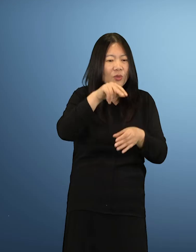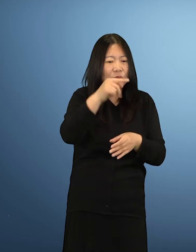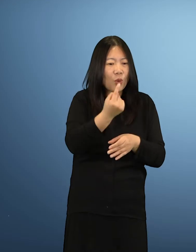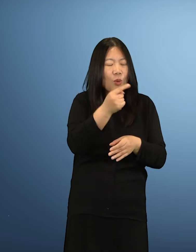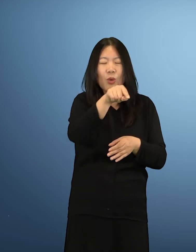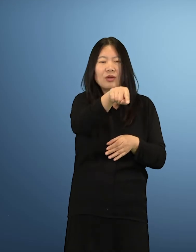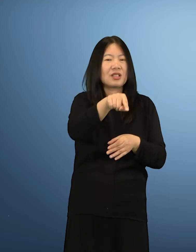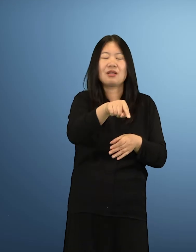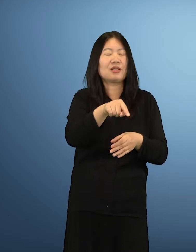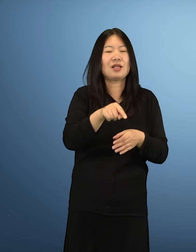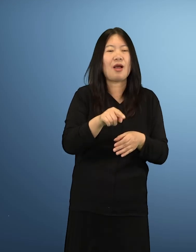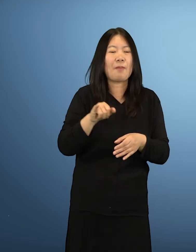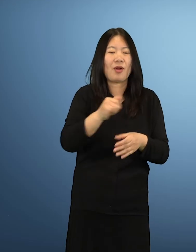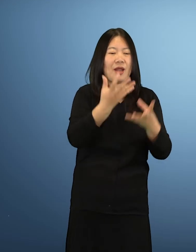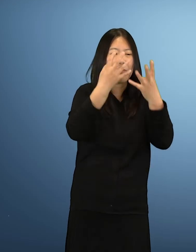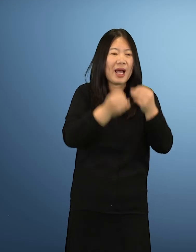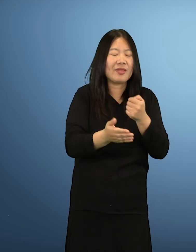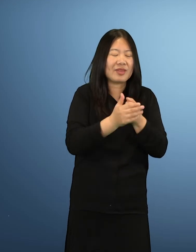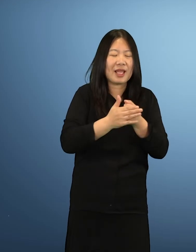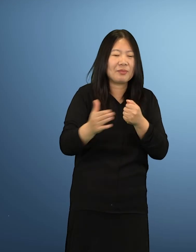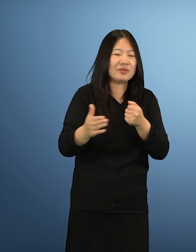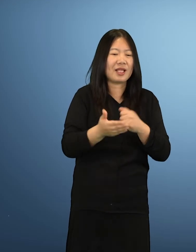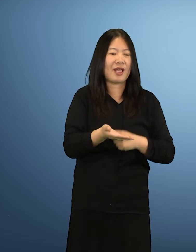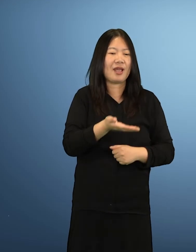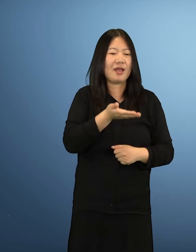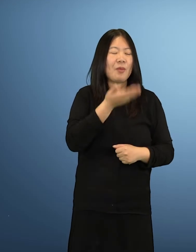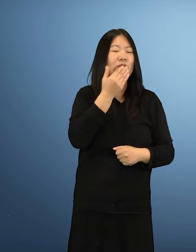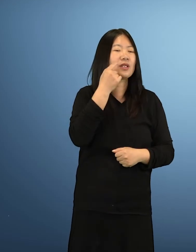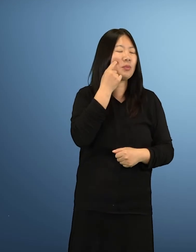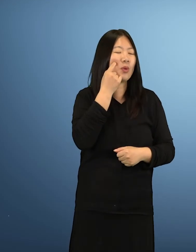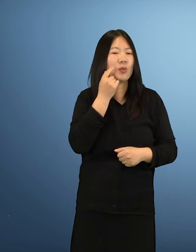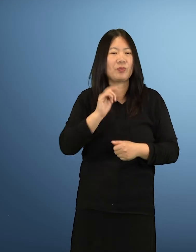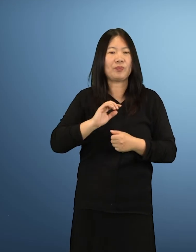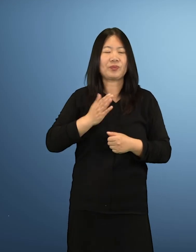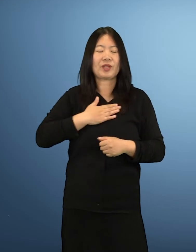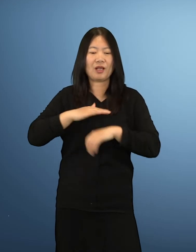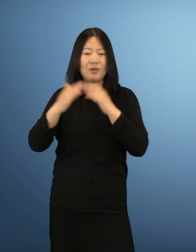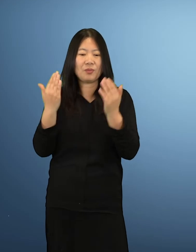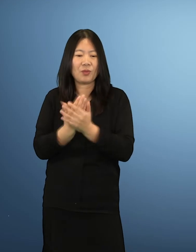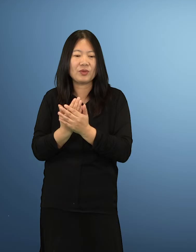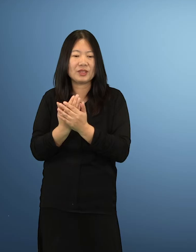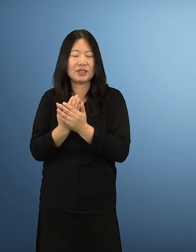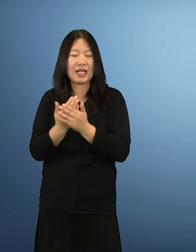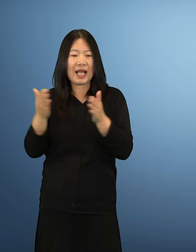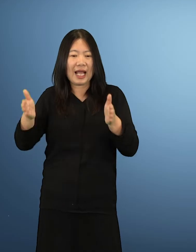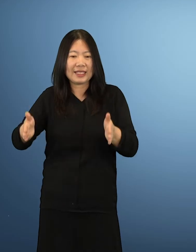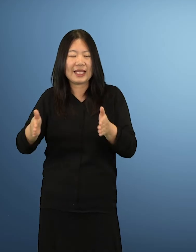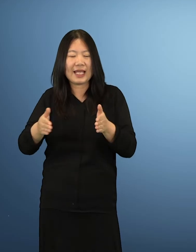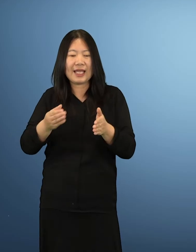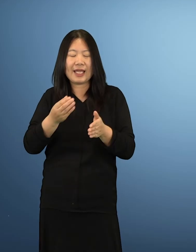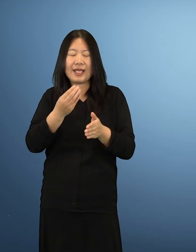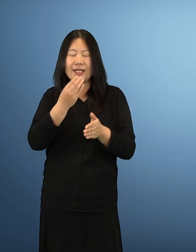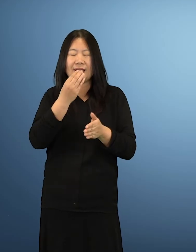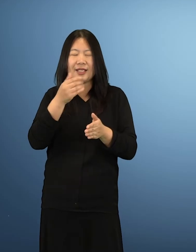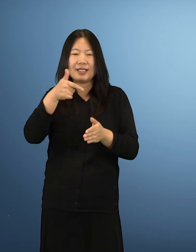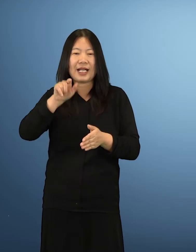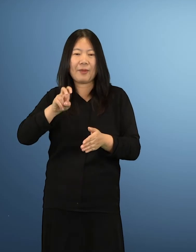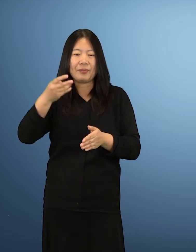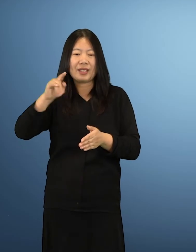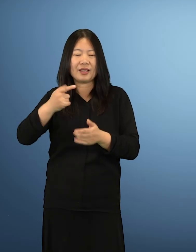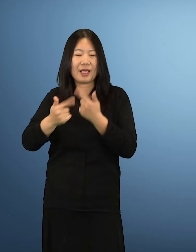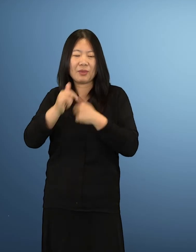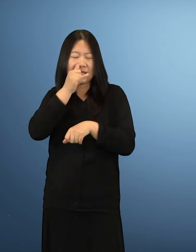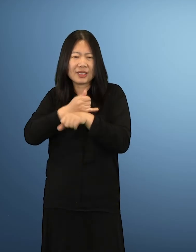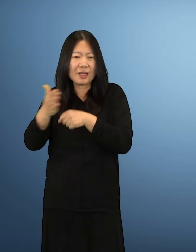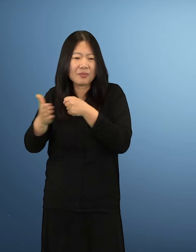못하고 포도주를 마시지 못할 것이며. 시작. 내 모든 경내에 감람나무가 있을지라도 그 열매가